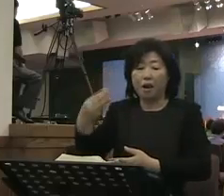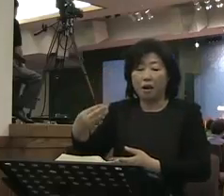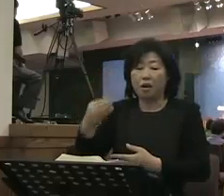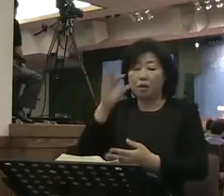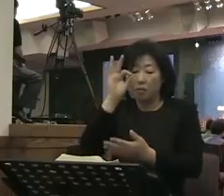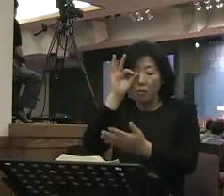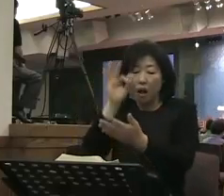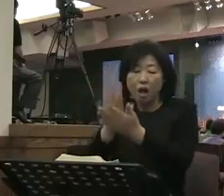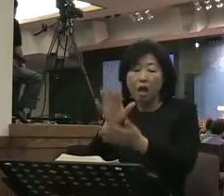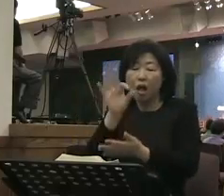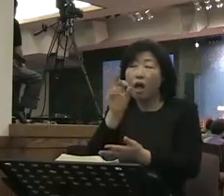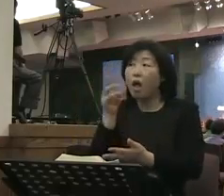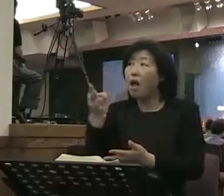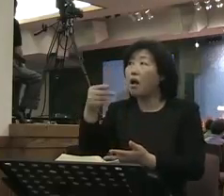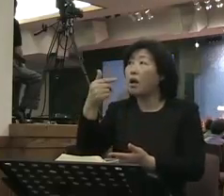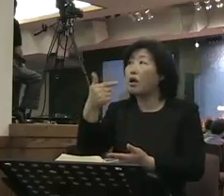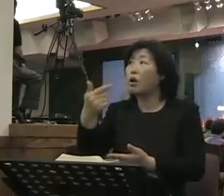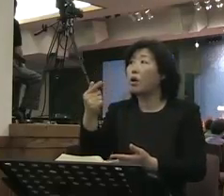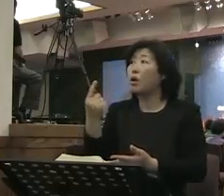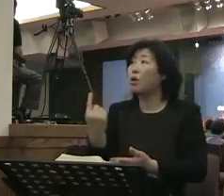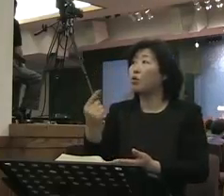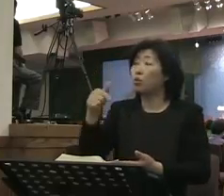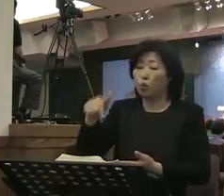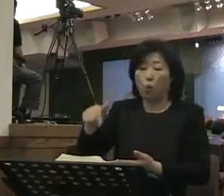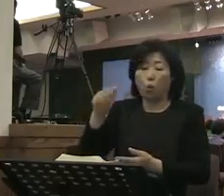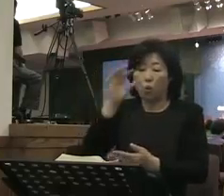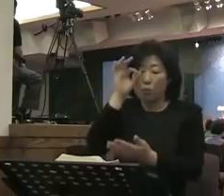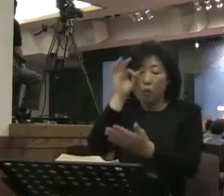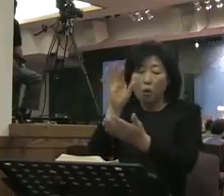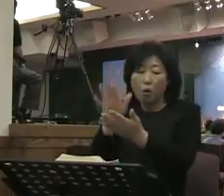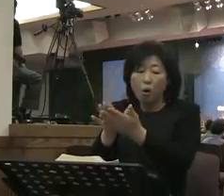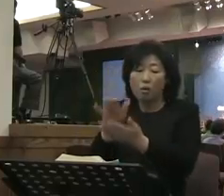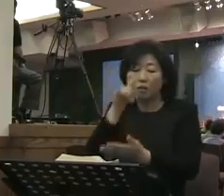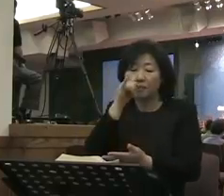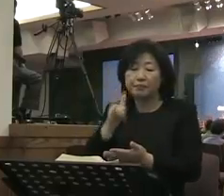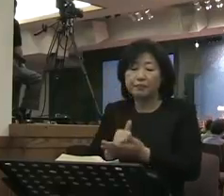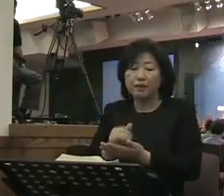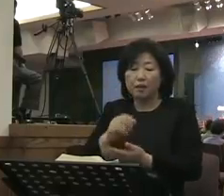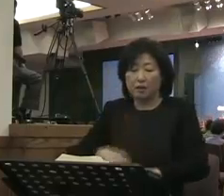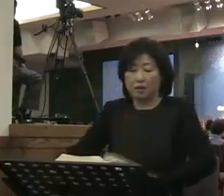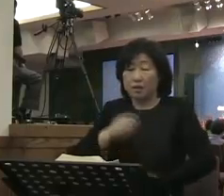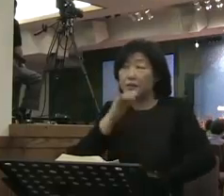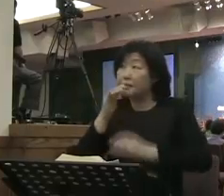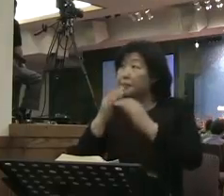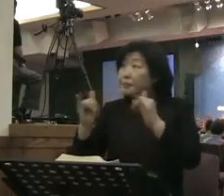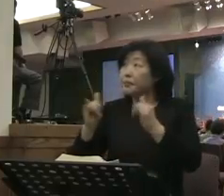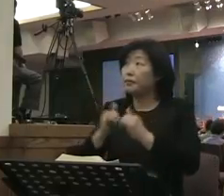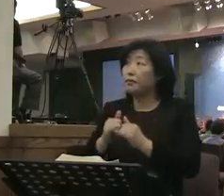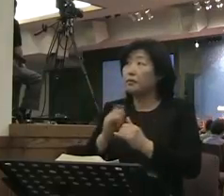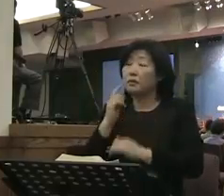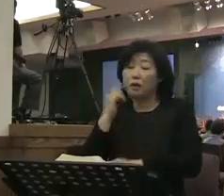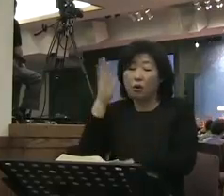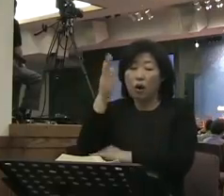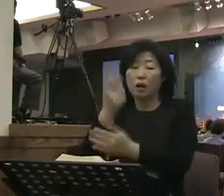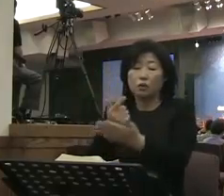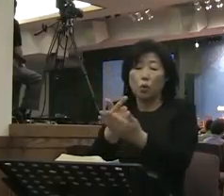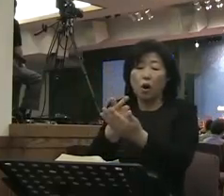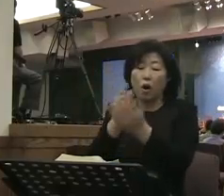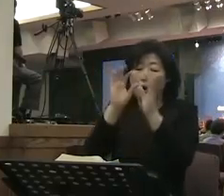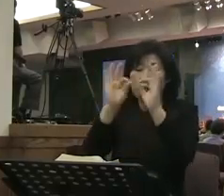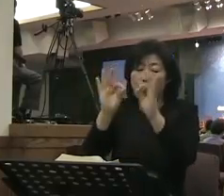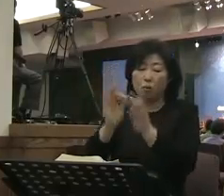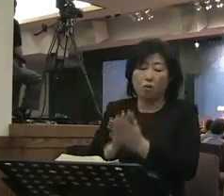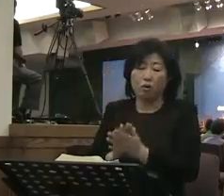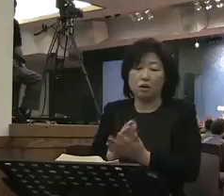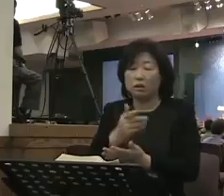동행하였던 에녹이 등장합니다. 하나님께서 의인이라 인정할 만큼 하나님께 영광을 돌렸던 노아가 나오고,